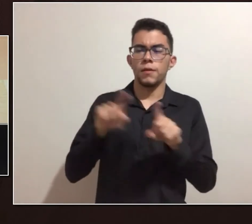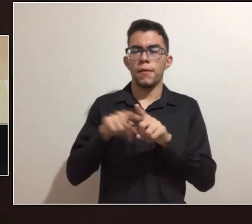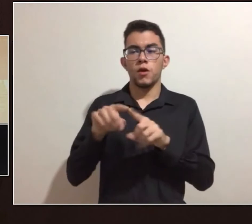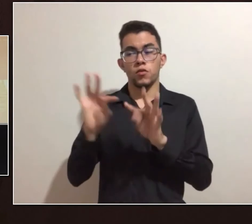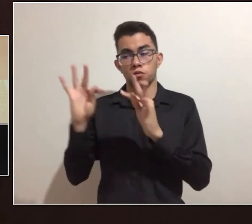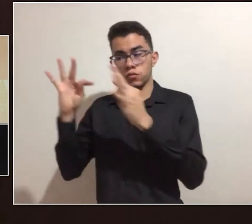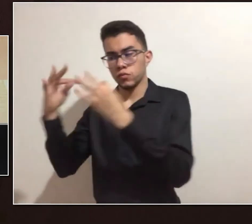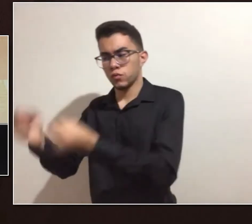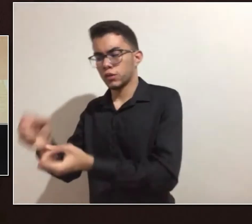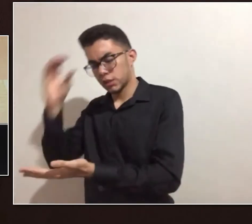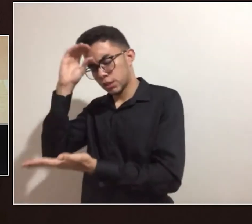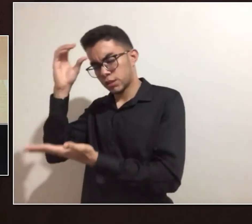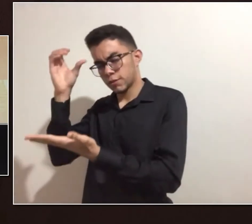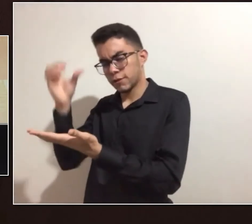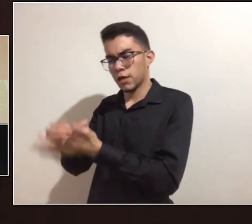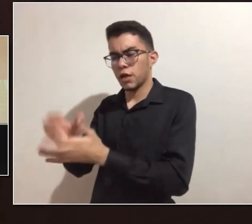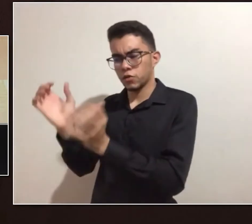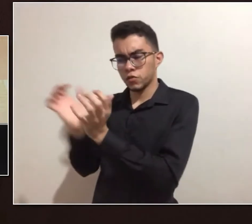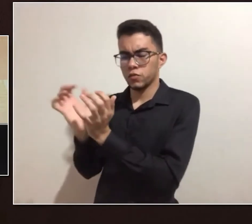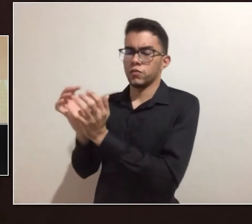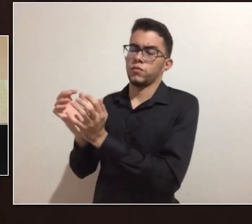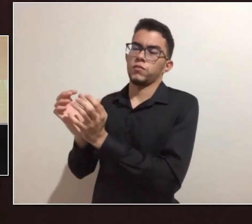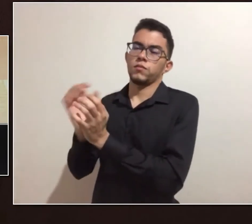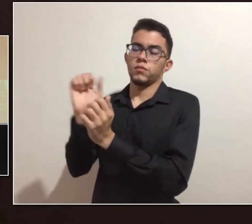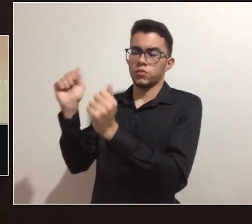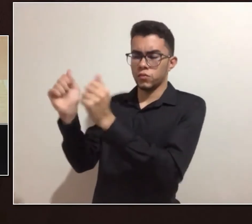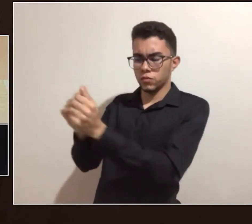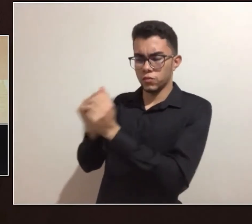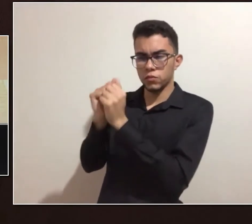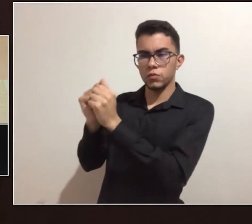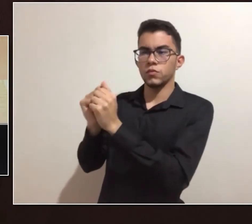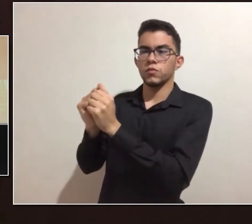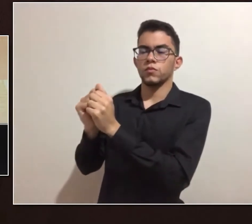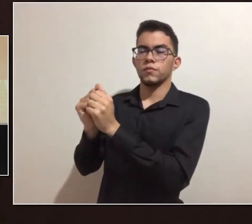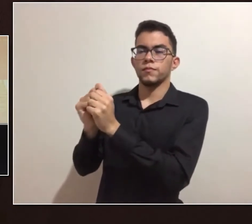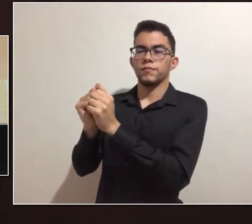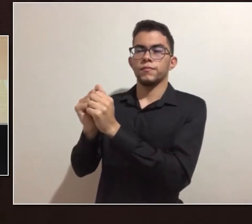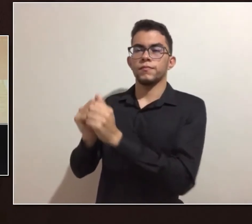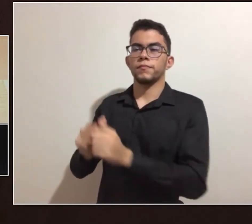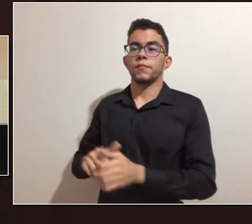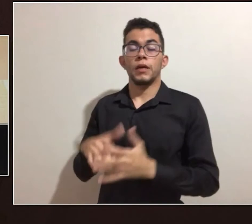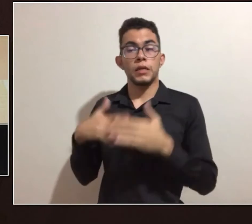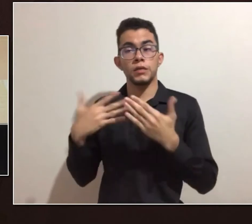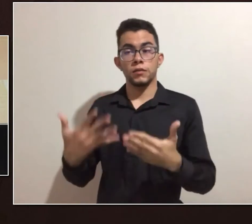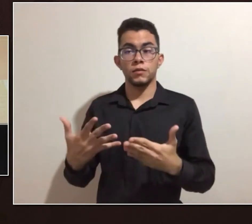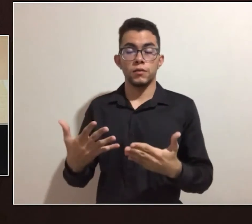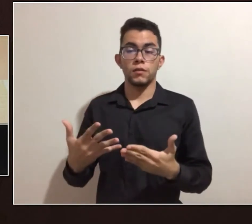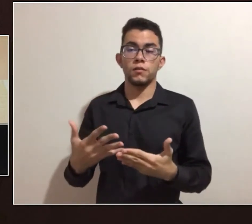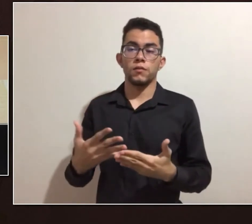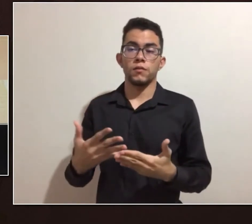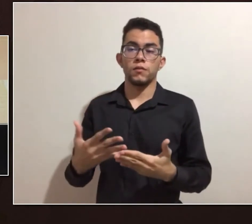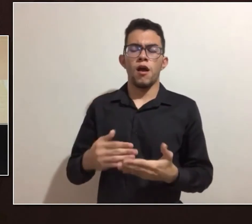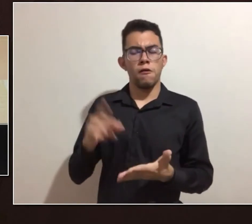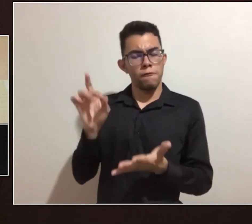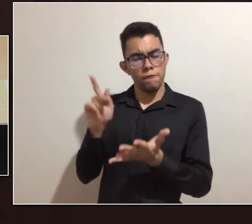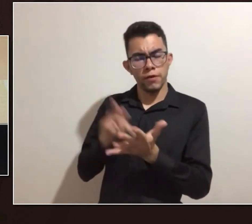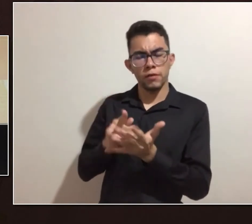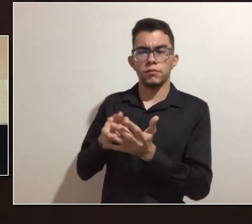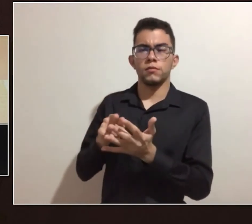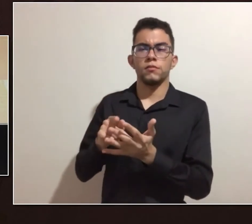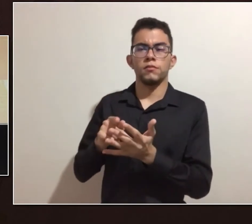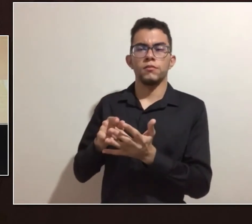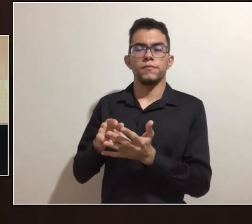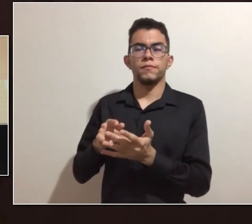juntos e tinham tudo em comum. Irmãos, isso é um fato. Você